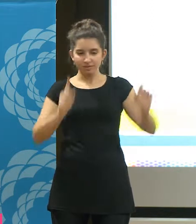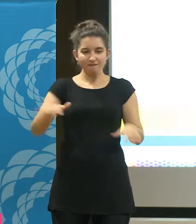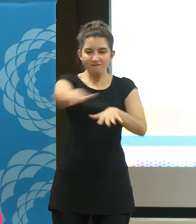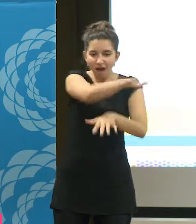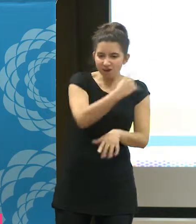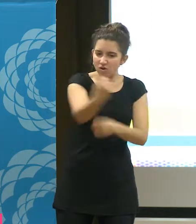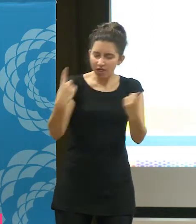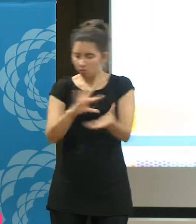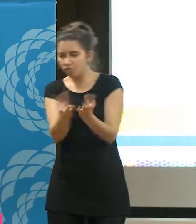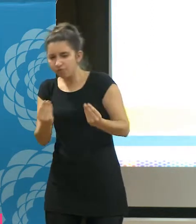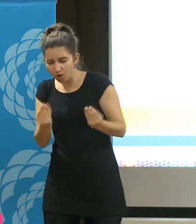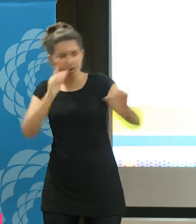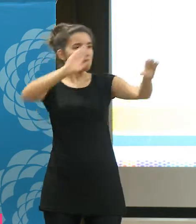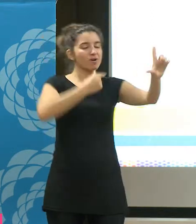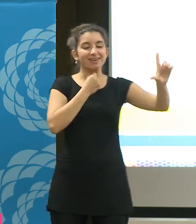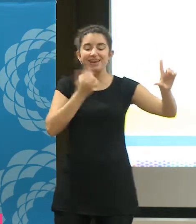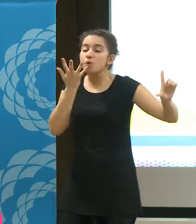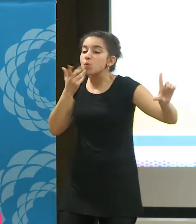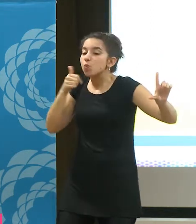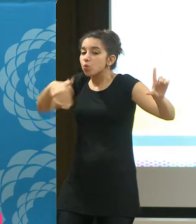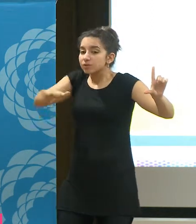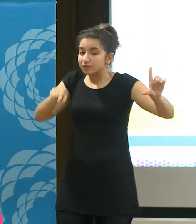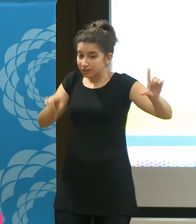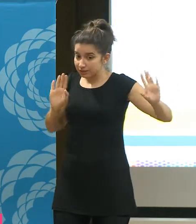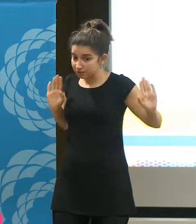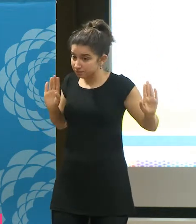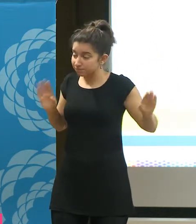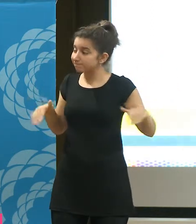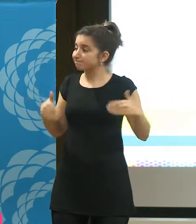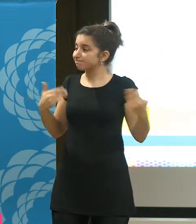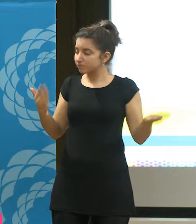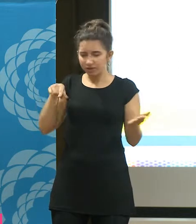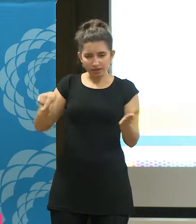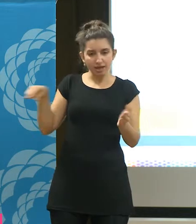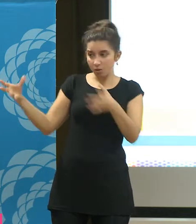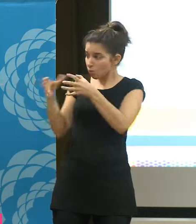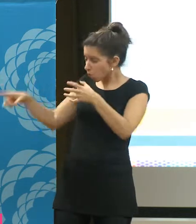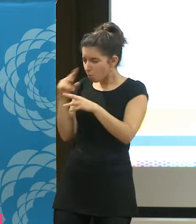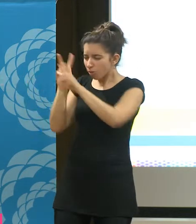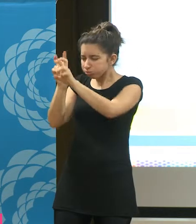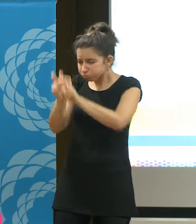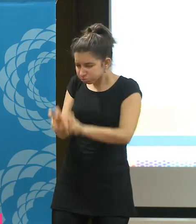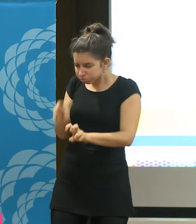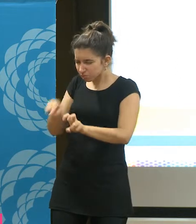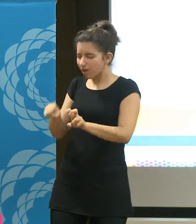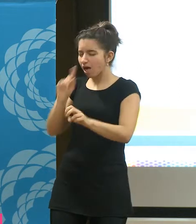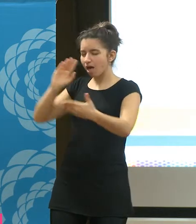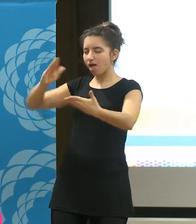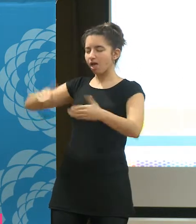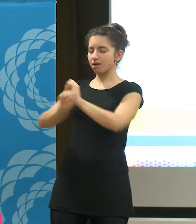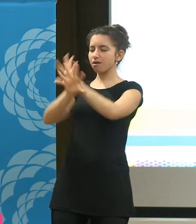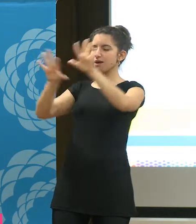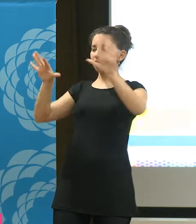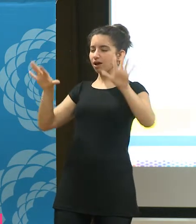viven. Como se advierte en lo expresado por los jóvenes en el marco de esta consulta, y creemos importante destacar, el